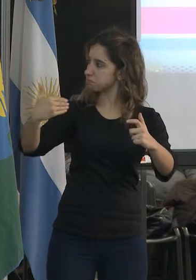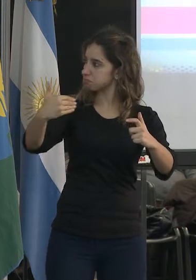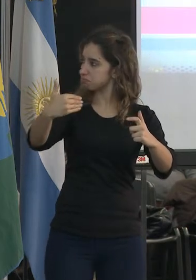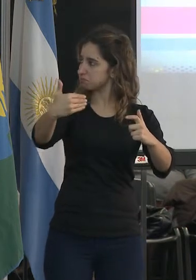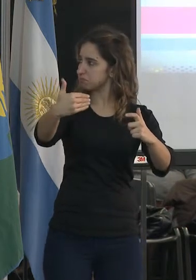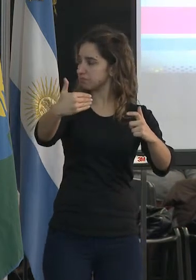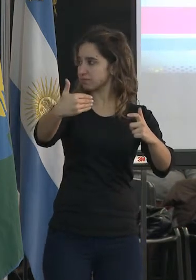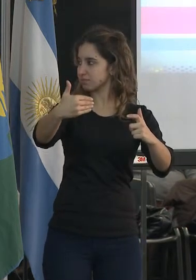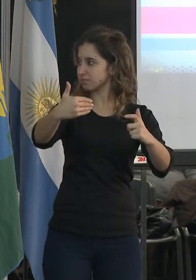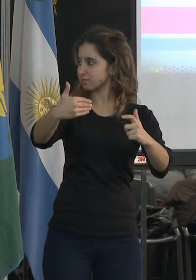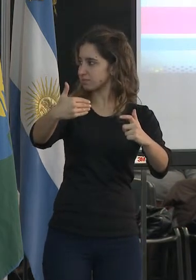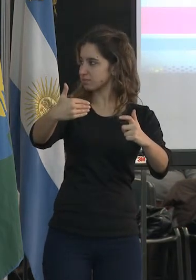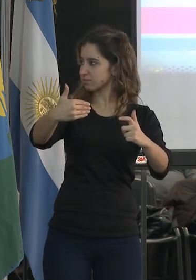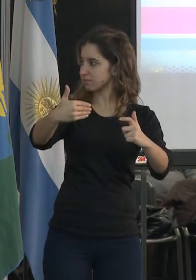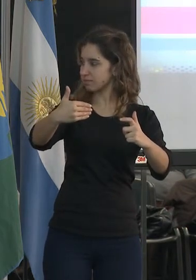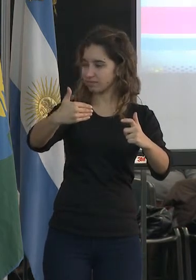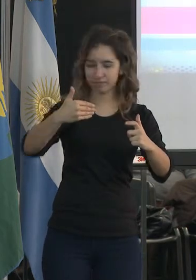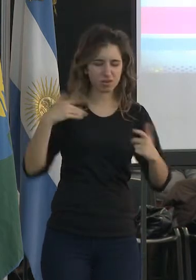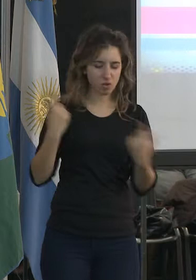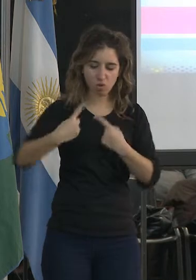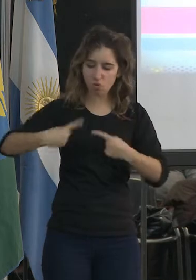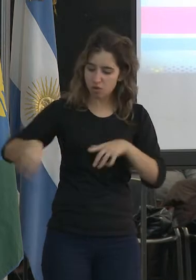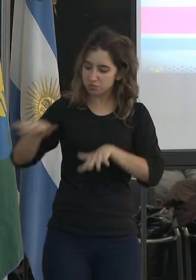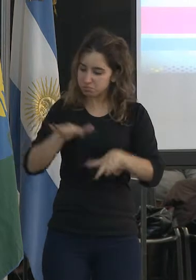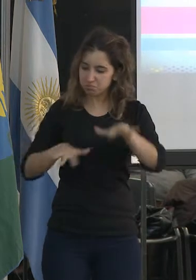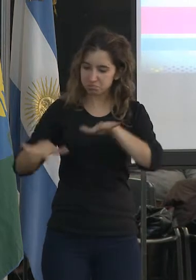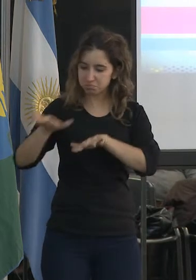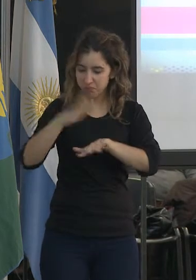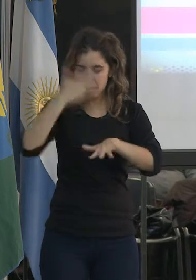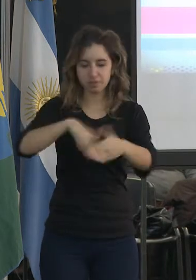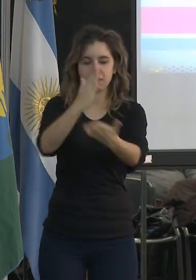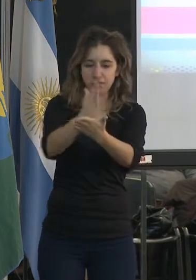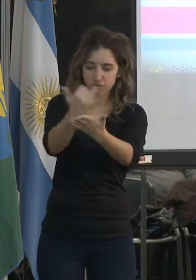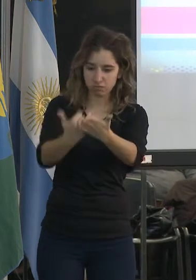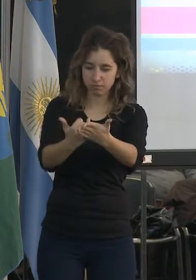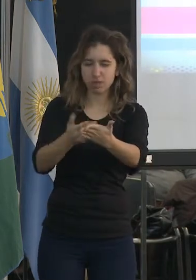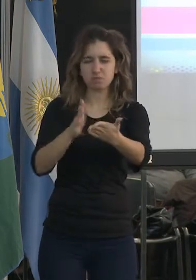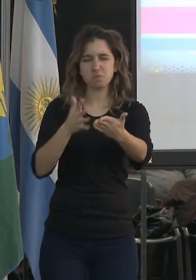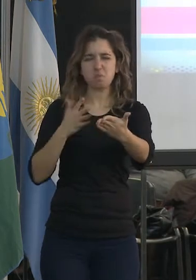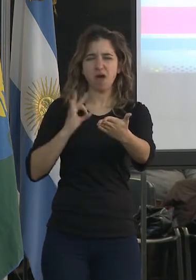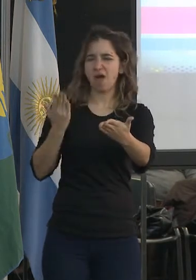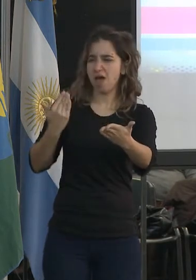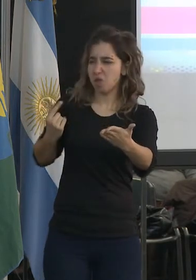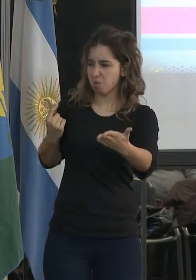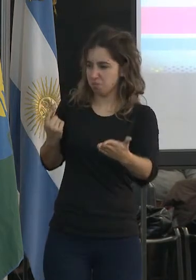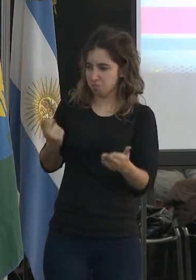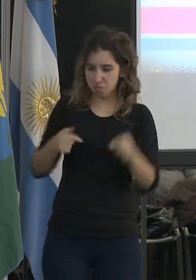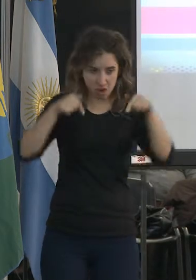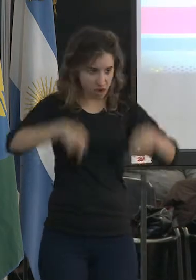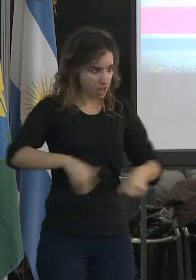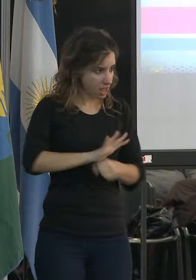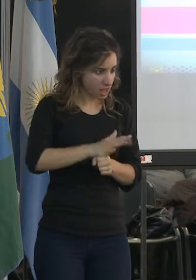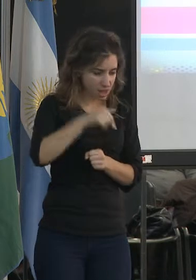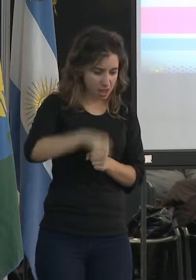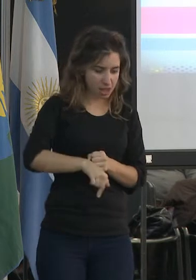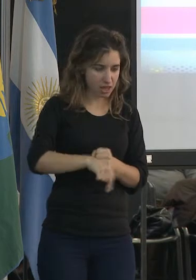¿Y por qué digo que el derecho va siempre atrás de los hechos? No hace muchos años, hace pocos, en esta localidad nada más, se